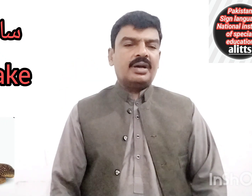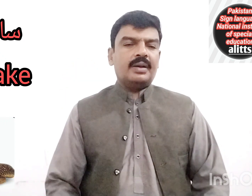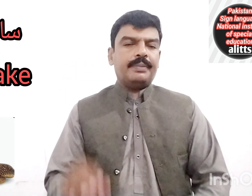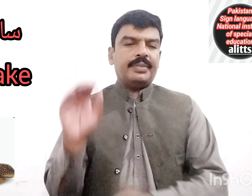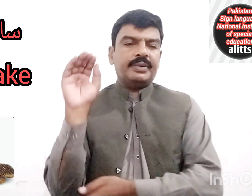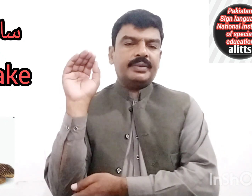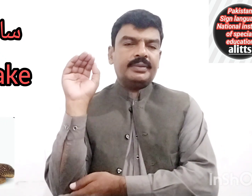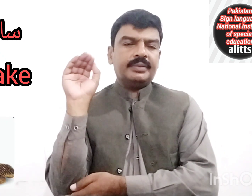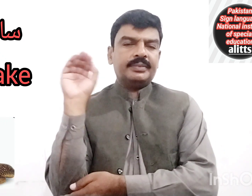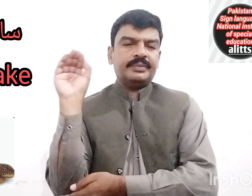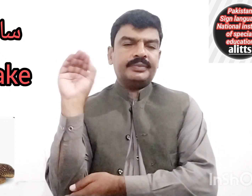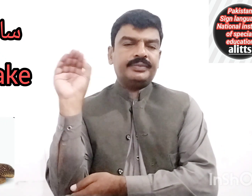सांप,